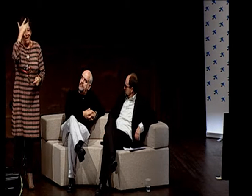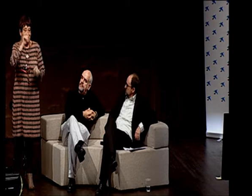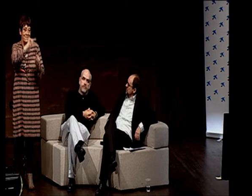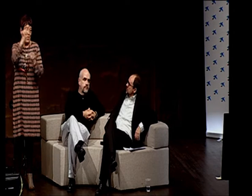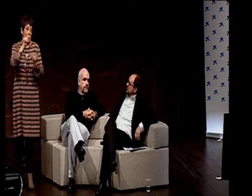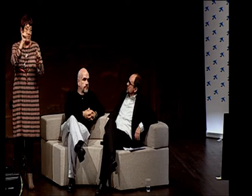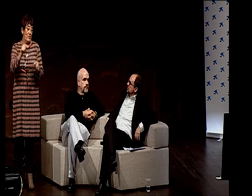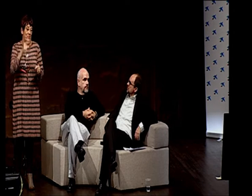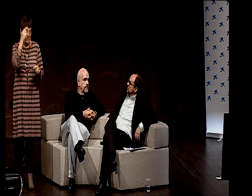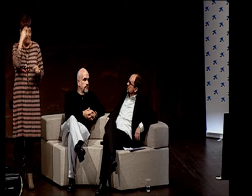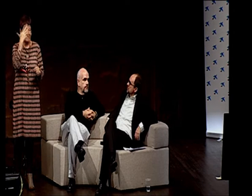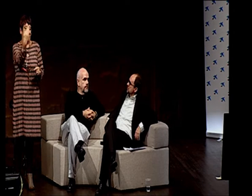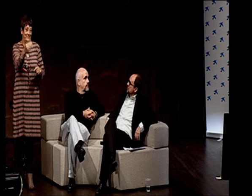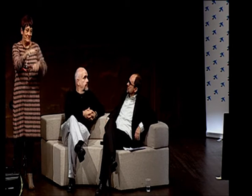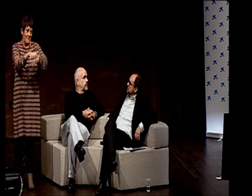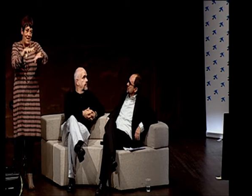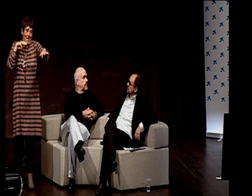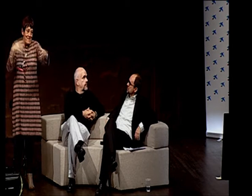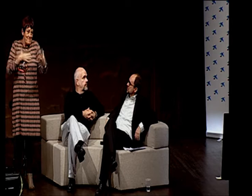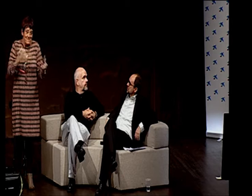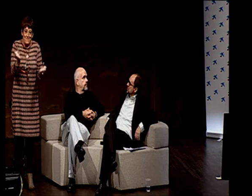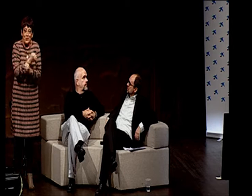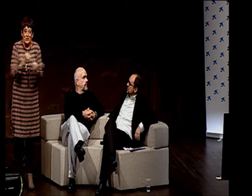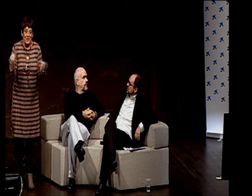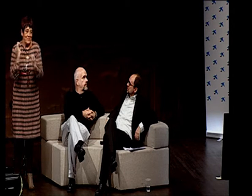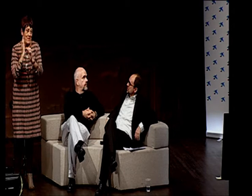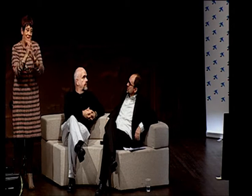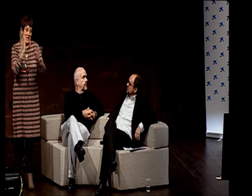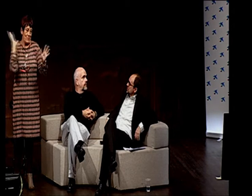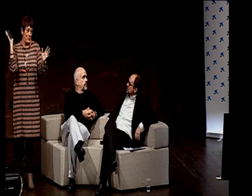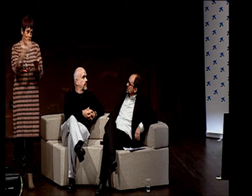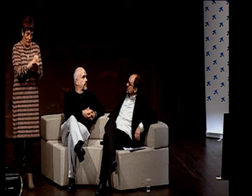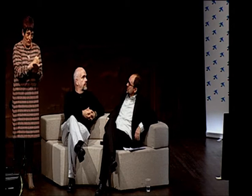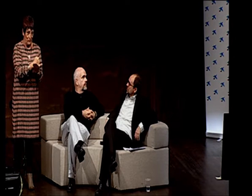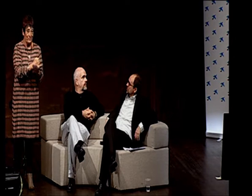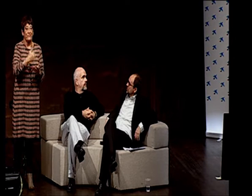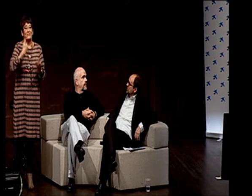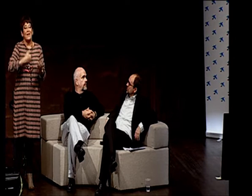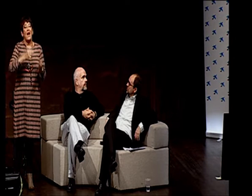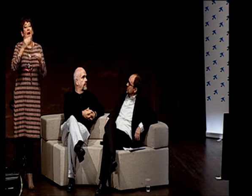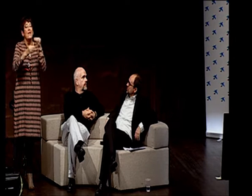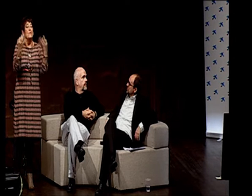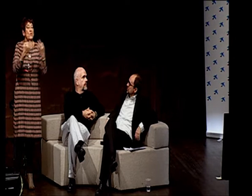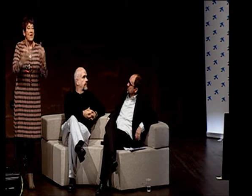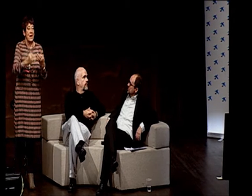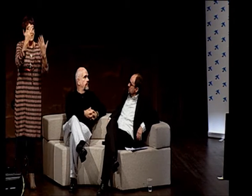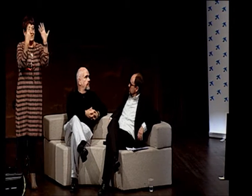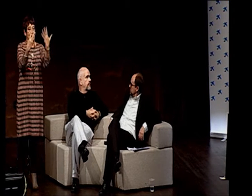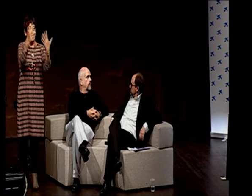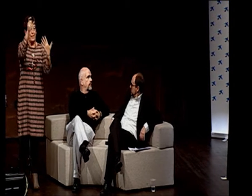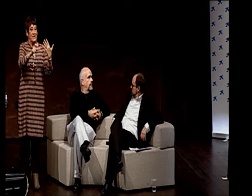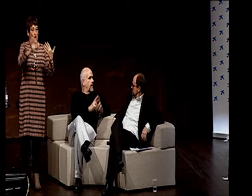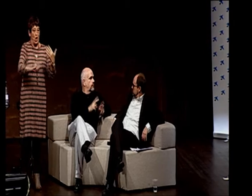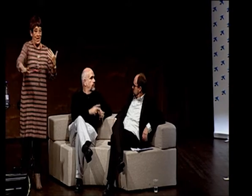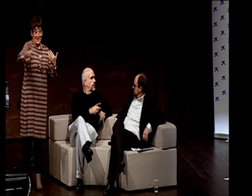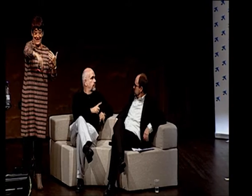Yo sé que todos tenéis muchas ganas muchas preguntas pero no podemos atender a toda la demanda que se ha creado pero